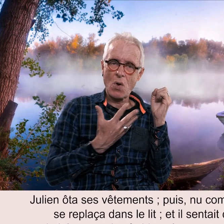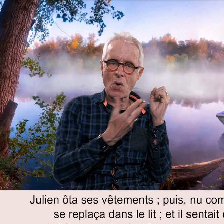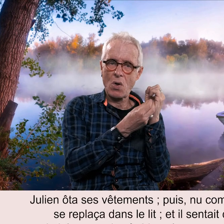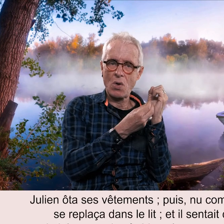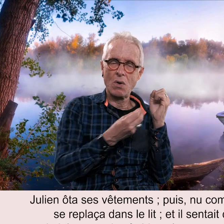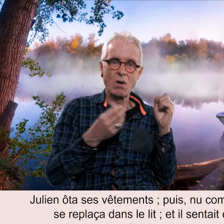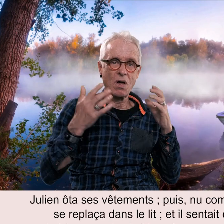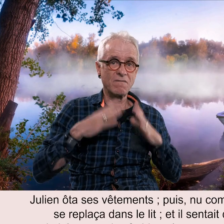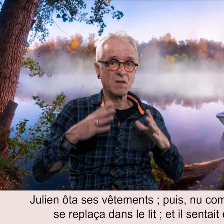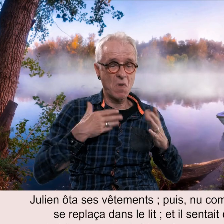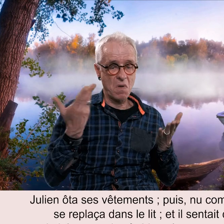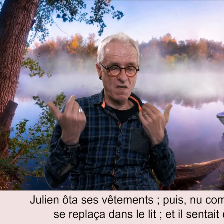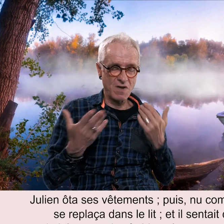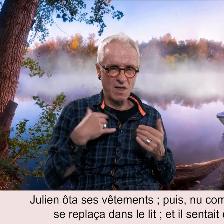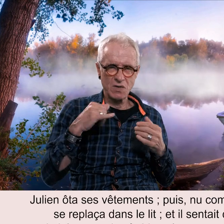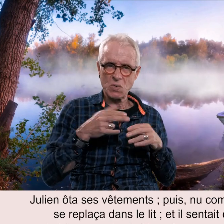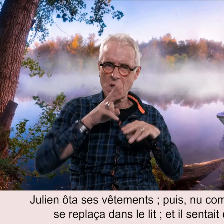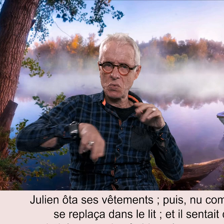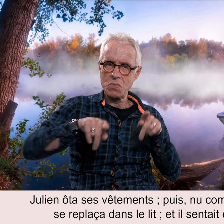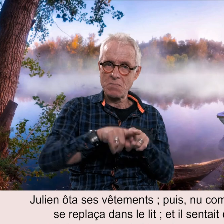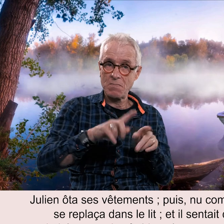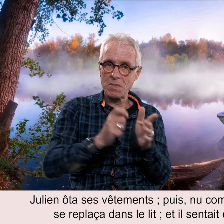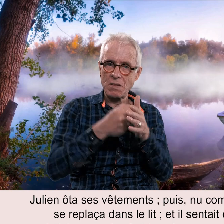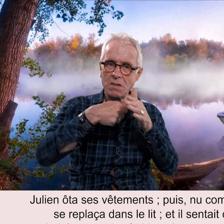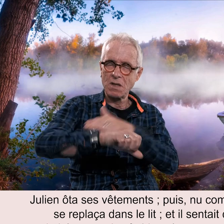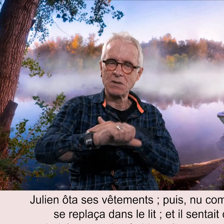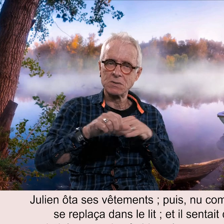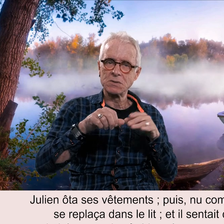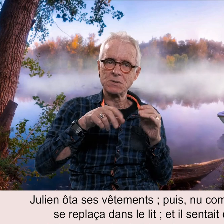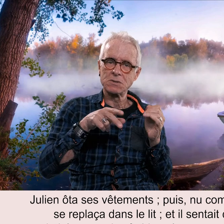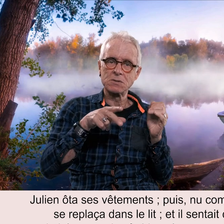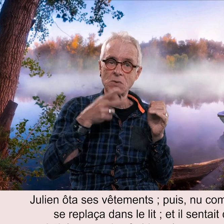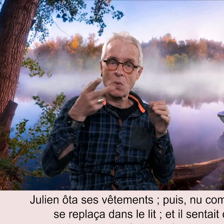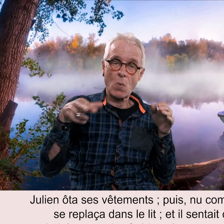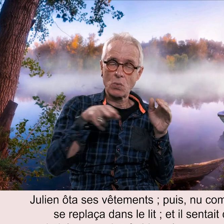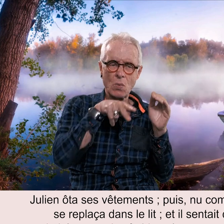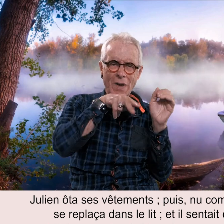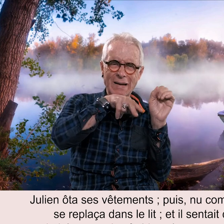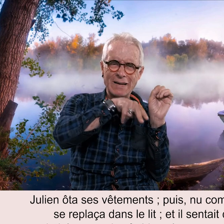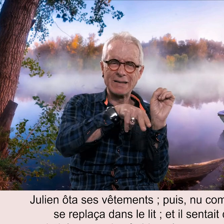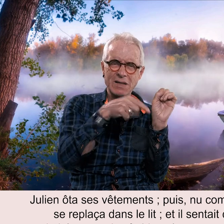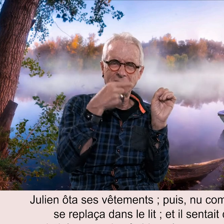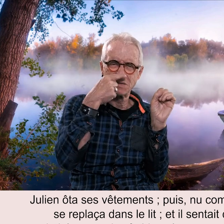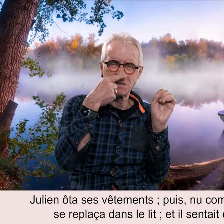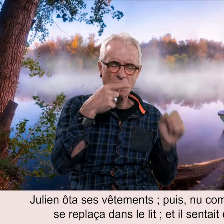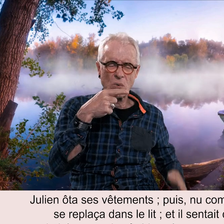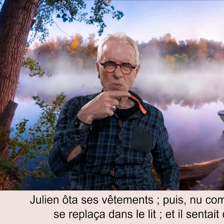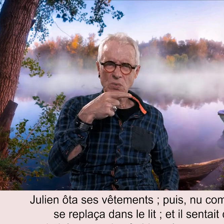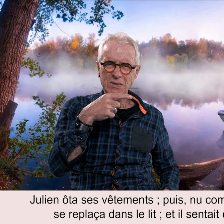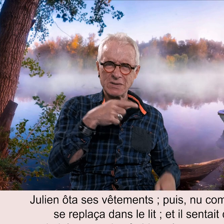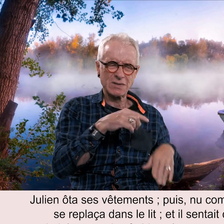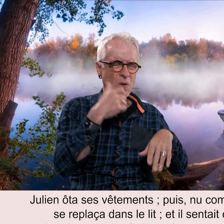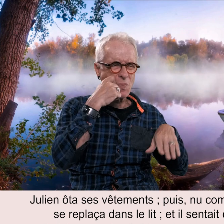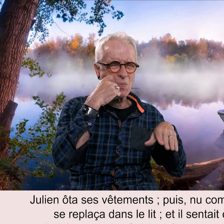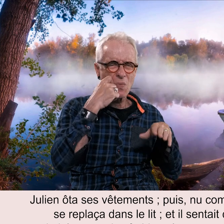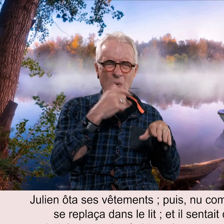» Julien ôta ses vêtements puis, nu comme au jour de sa naissance, se replaça dans le lit et il sentait contre sa cuisse la peau du